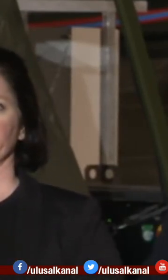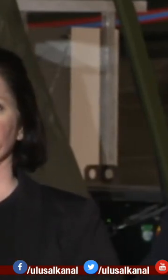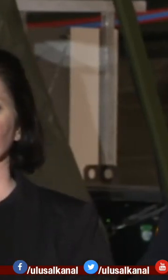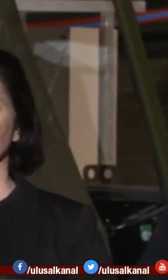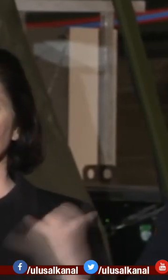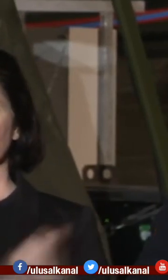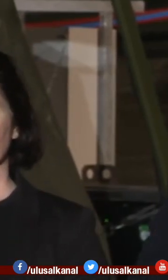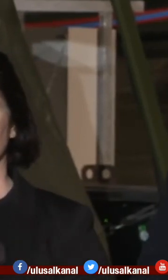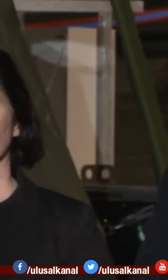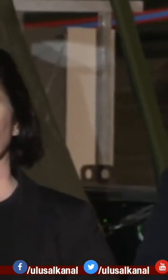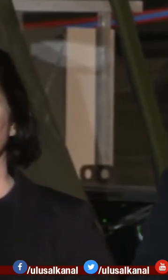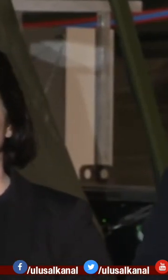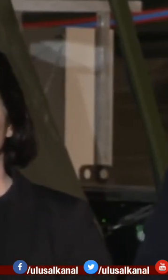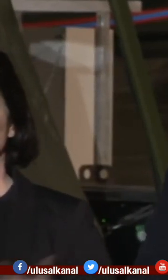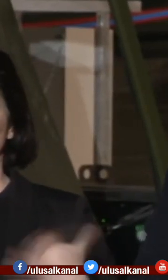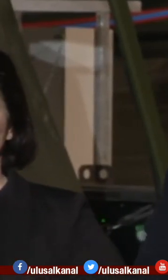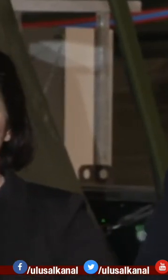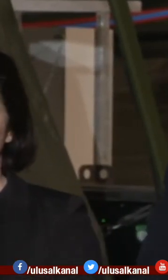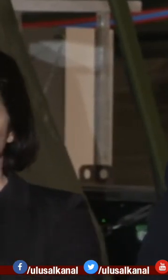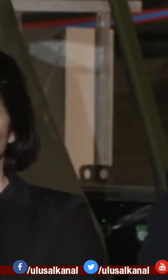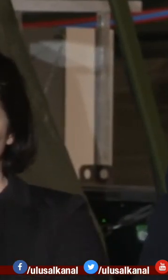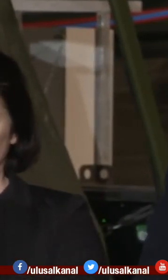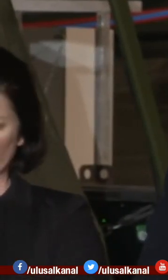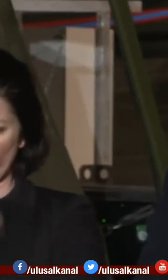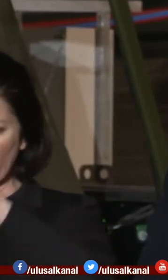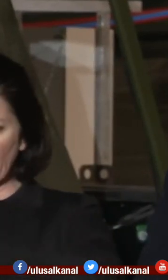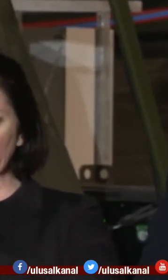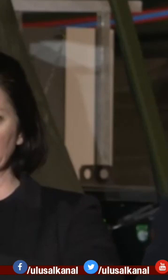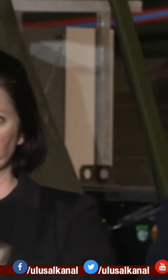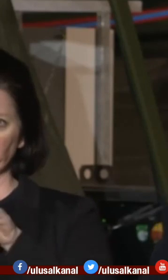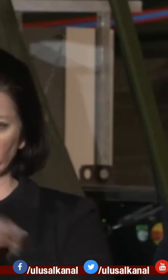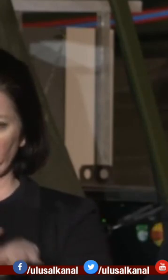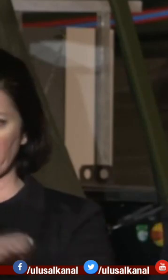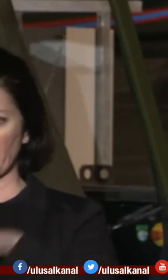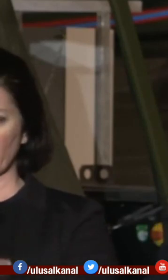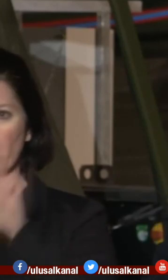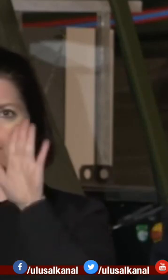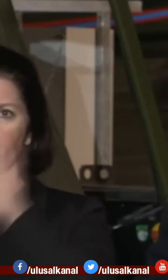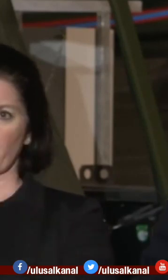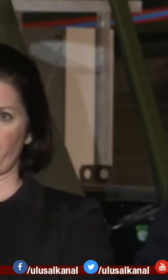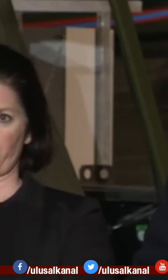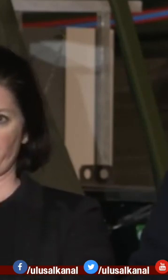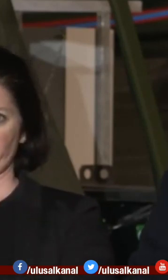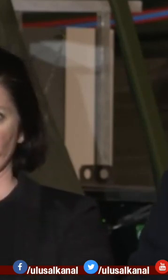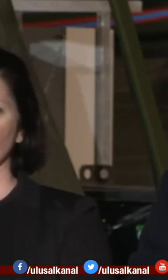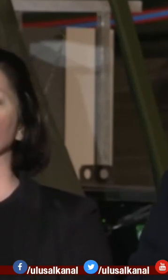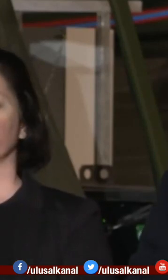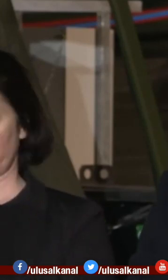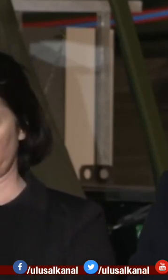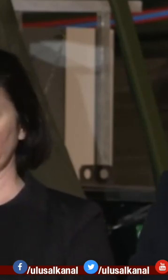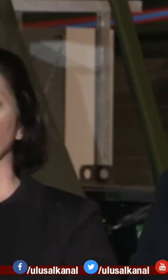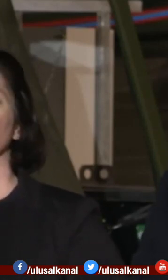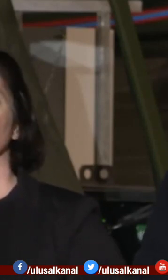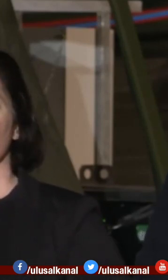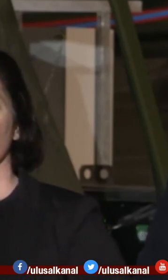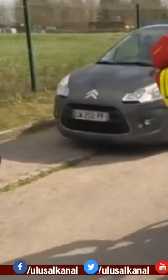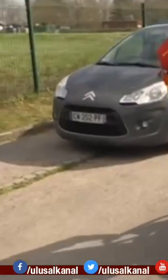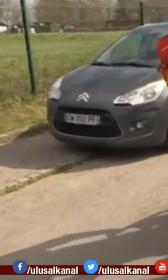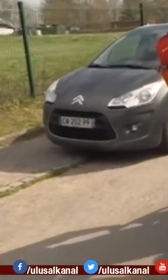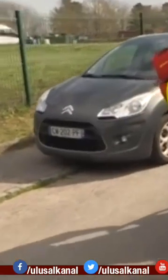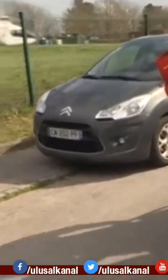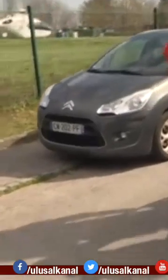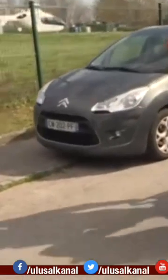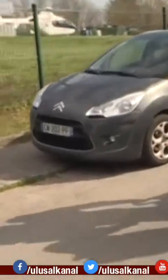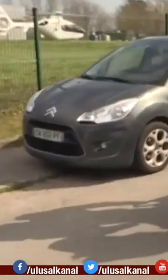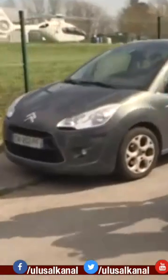yatırım yapılacağının sözünü verdi Ümit tadı inedit ki Fransa'da paylaşılan